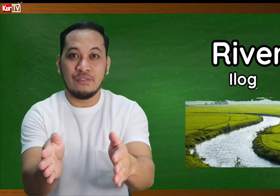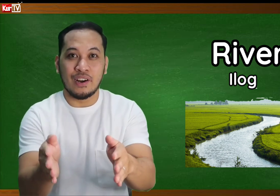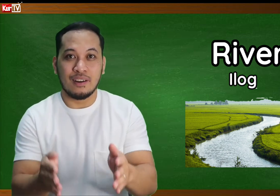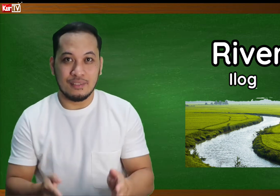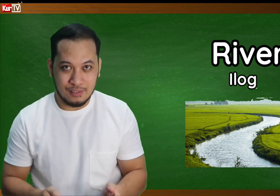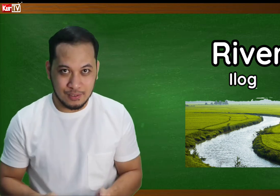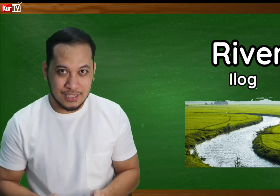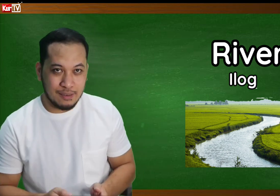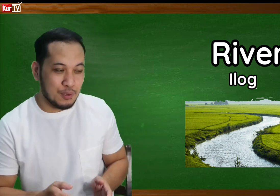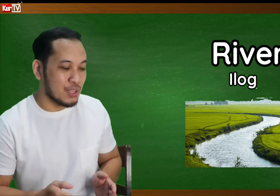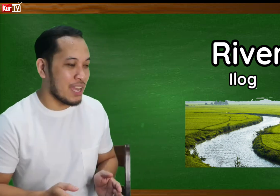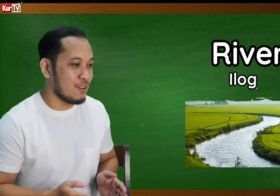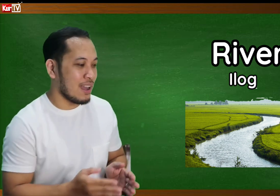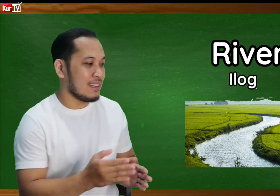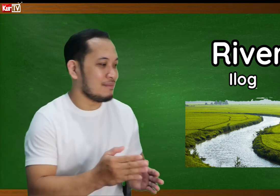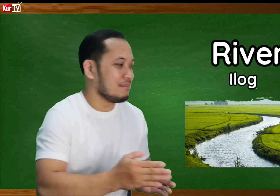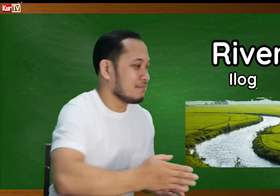River. O, side view tayo ha.